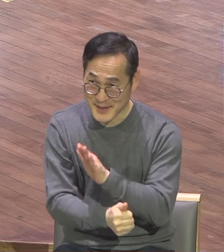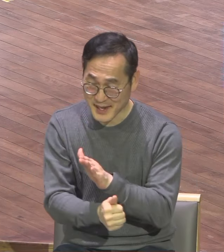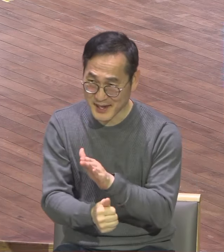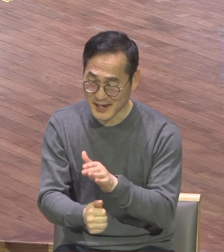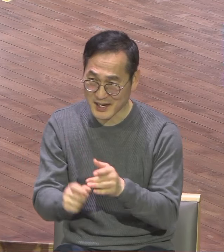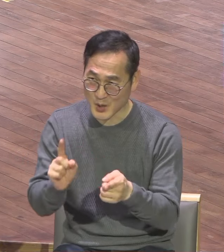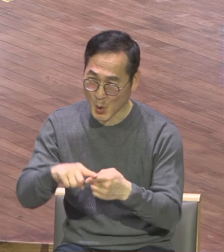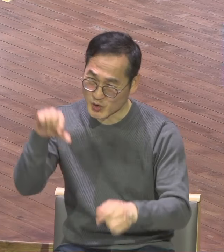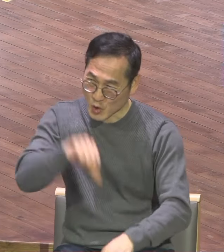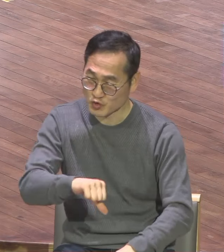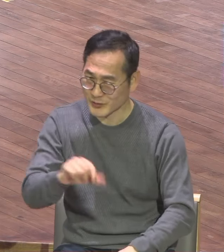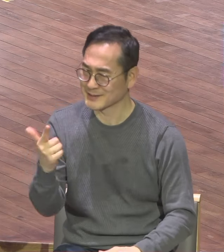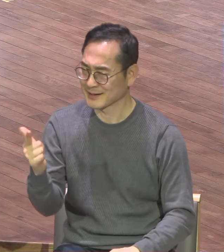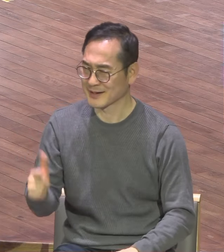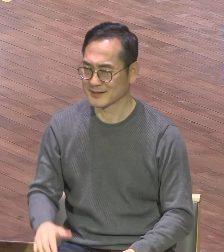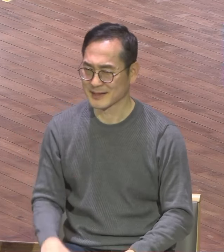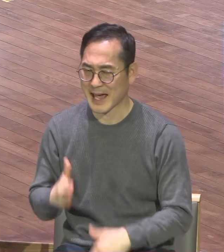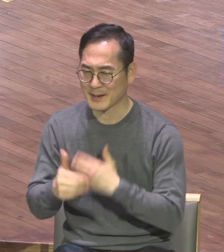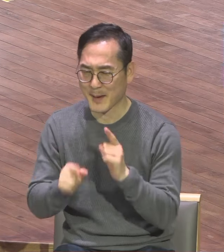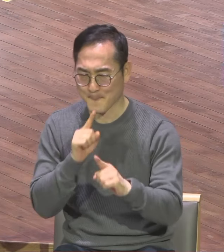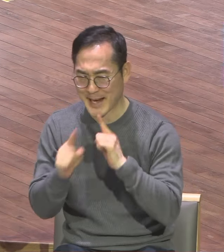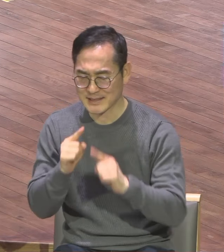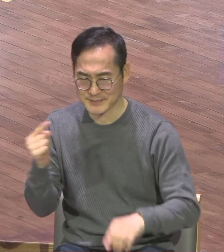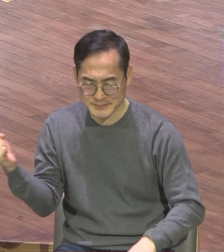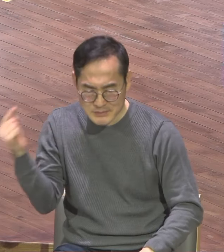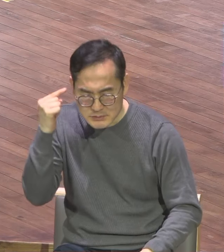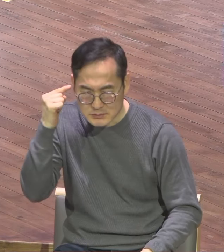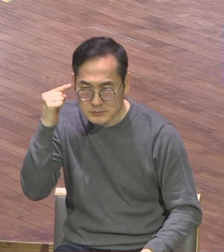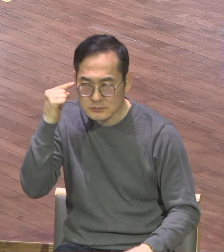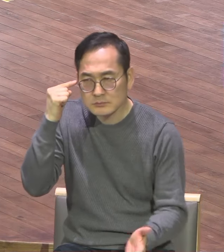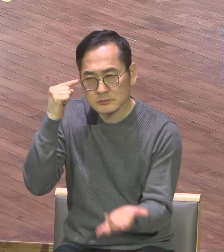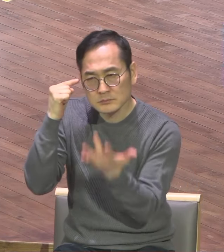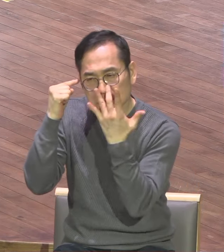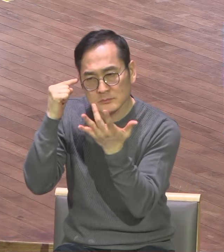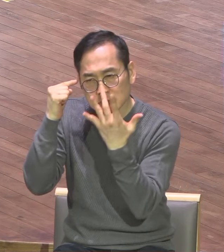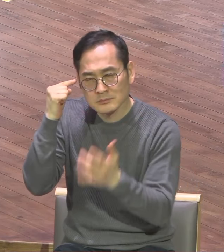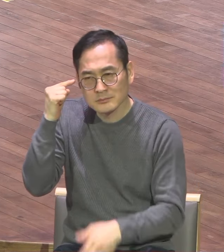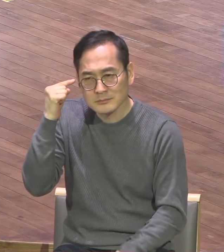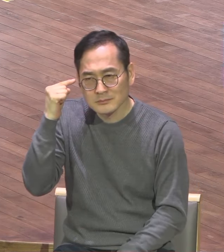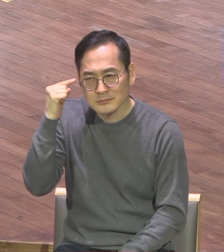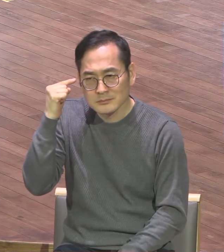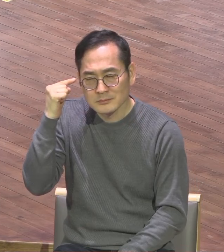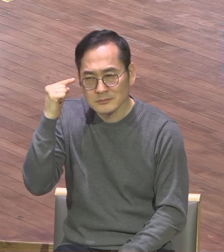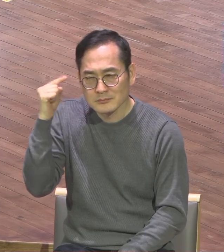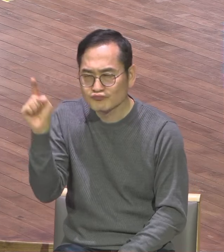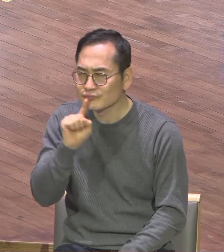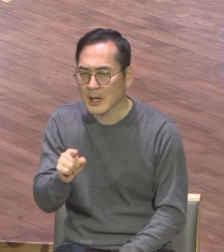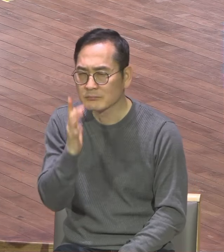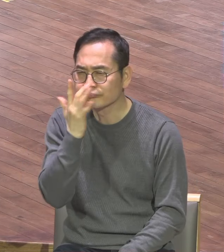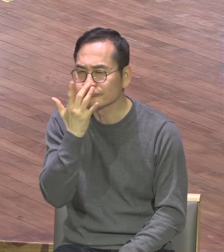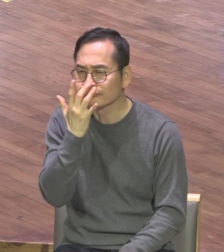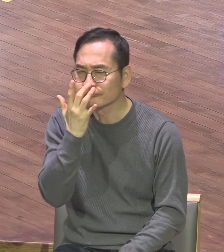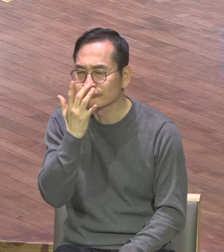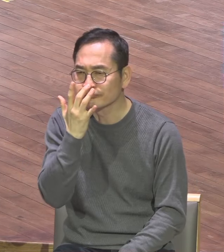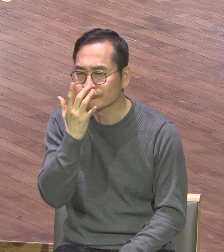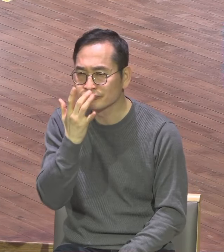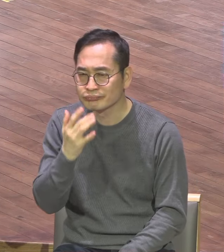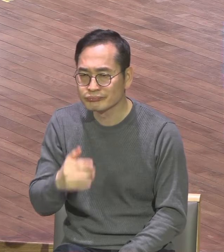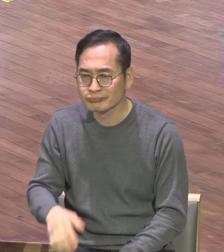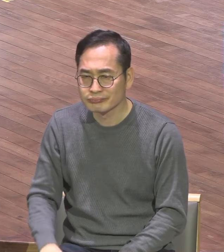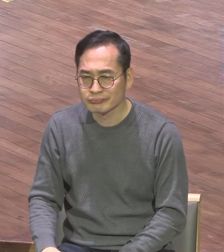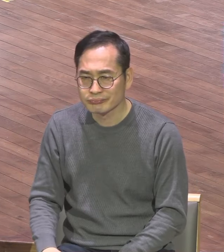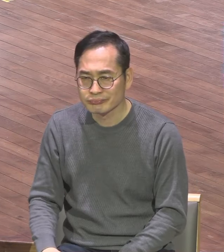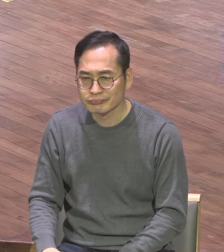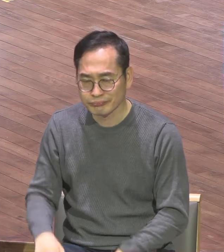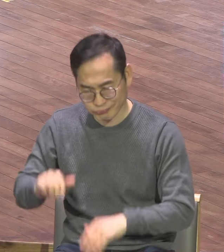것이다. 하나님의 말씀을 듣고서도 하나님의 말씀으로 들려지지 않는 막힌 귀로